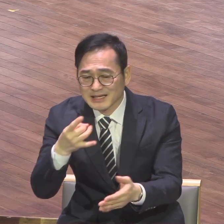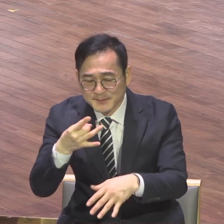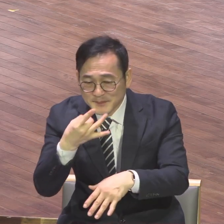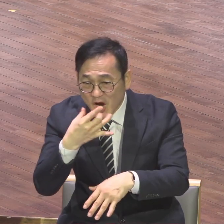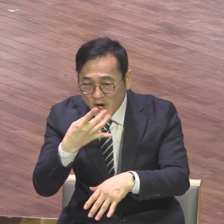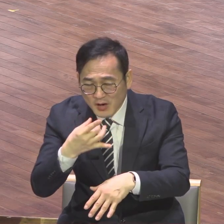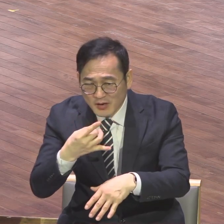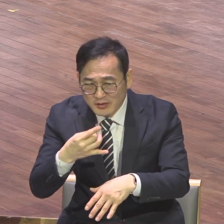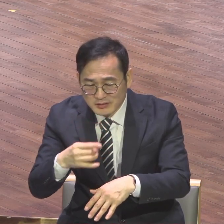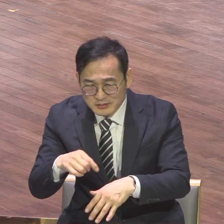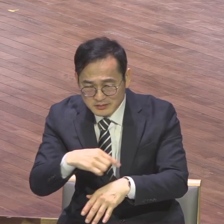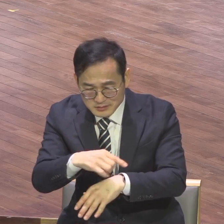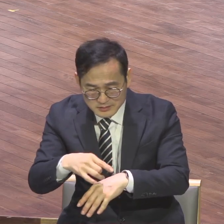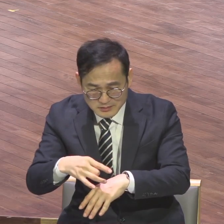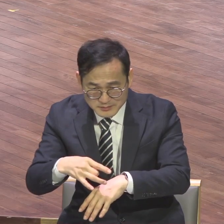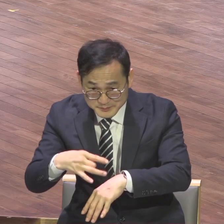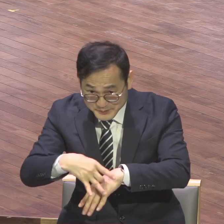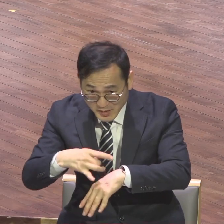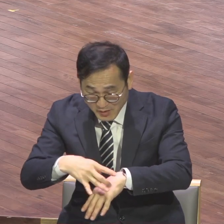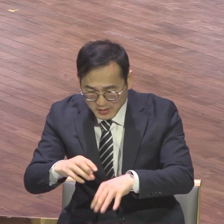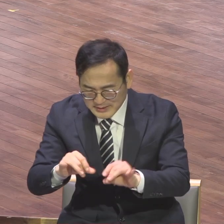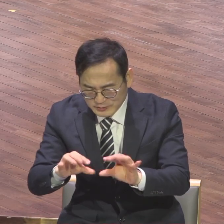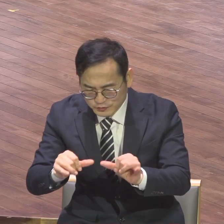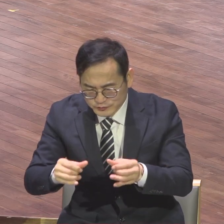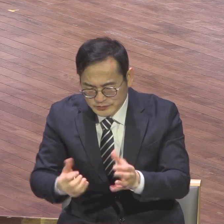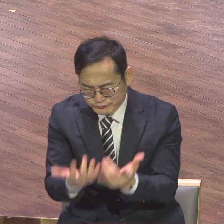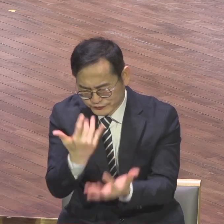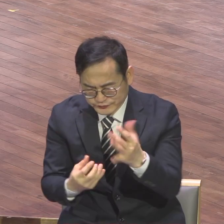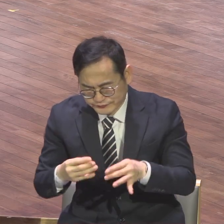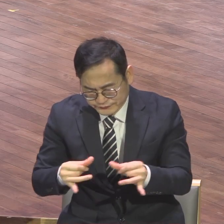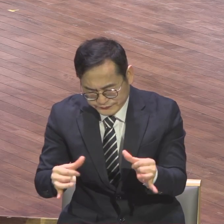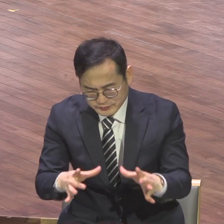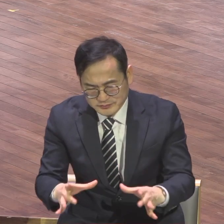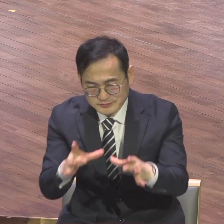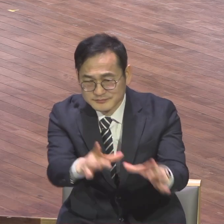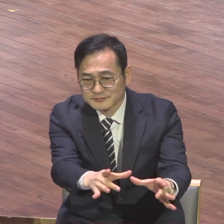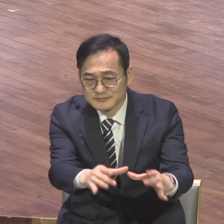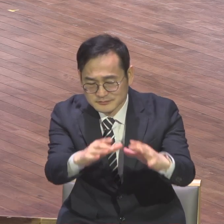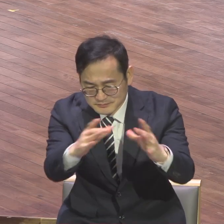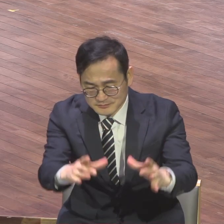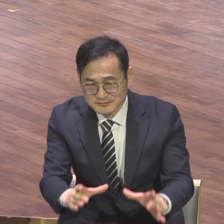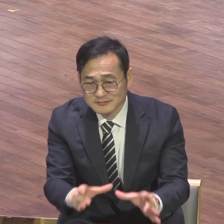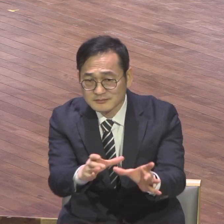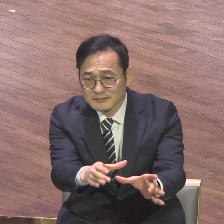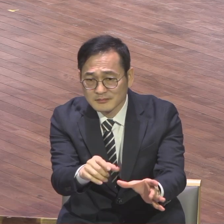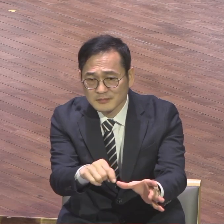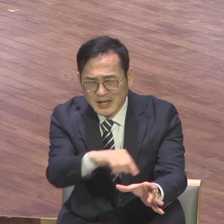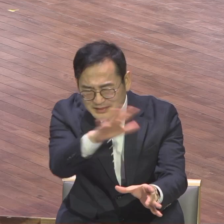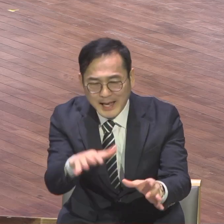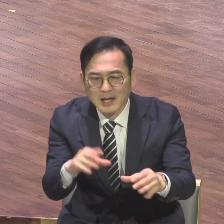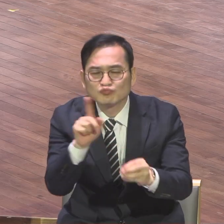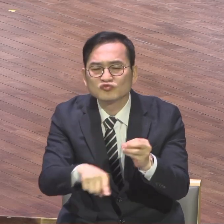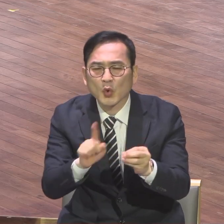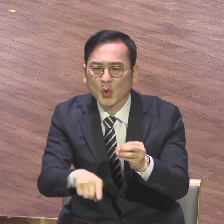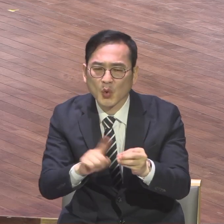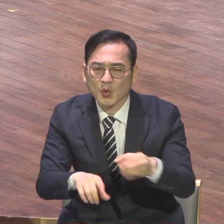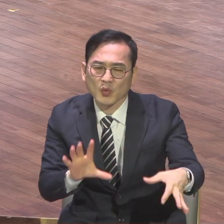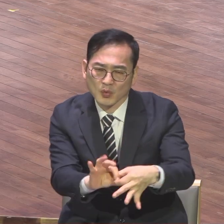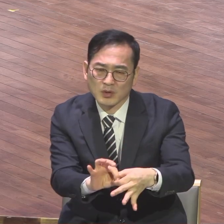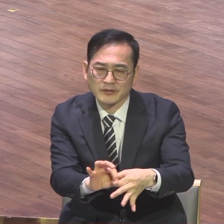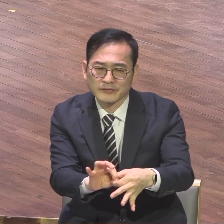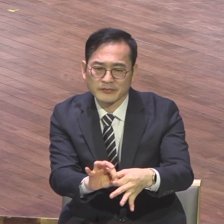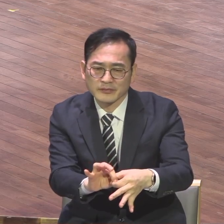임직자들이 헌금해 가지고 그래서 기독교 장례 문화원을 처음으로 설립을 했어. 할 겁니다 이제. 자, 예언계